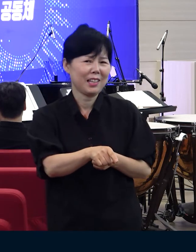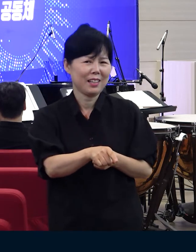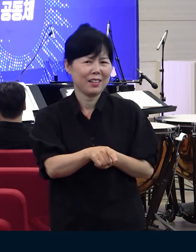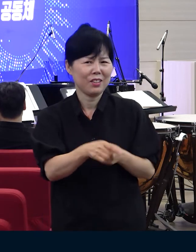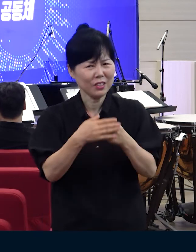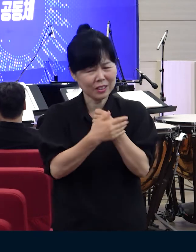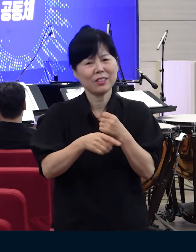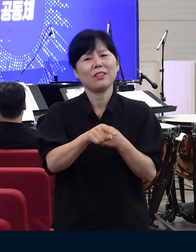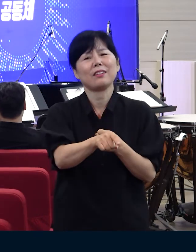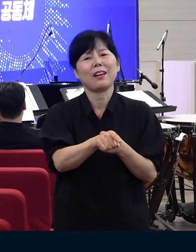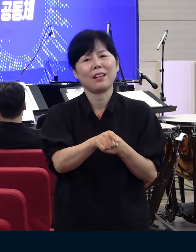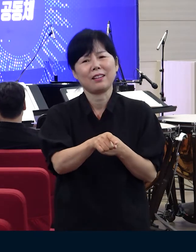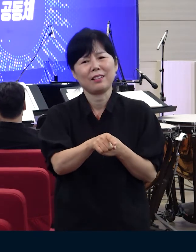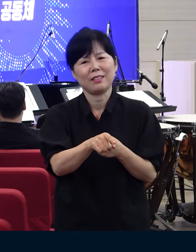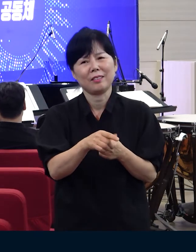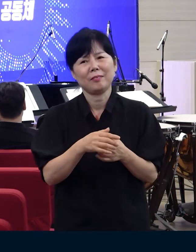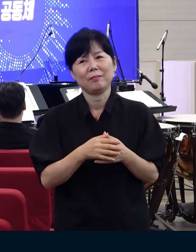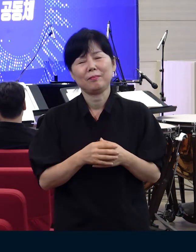그게 하나님의 은혜예요.